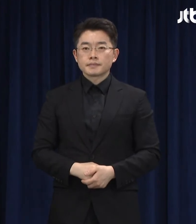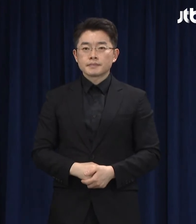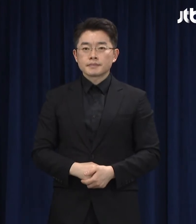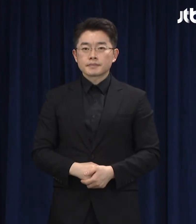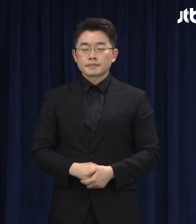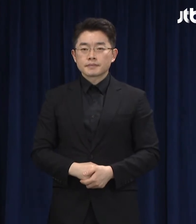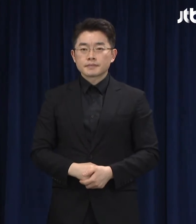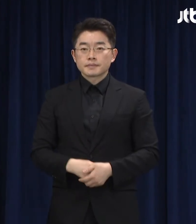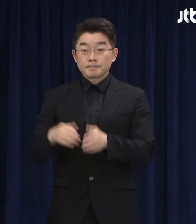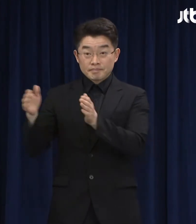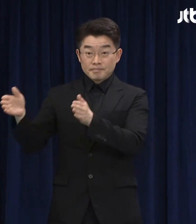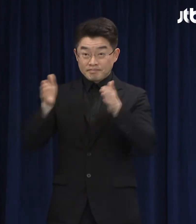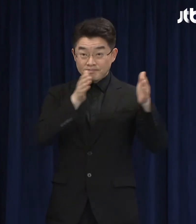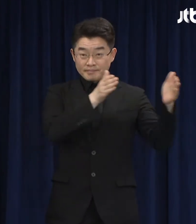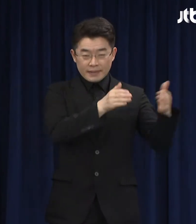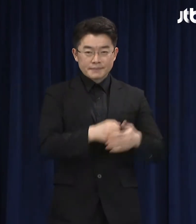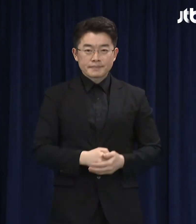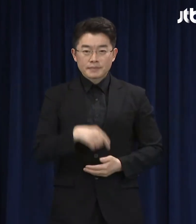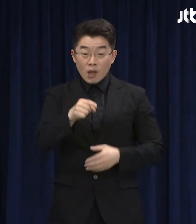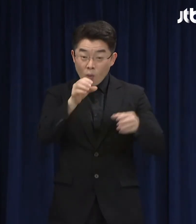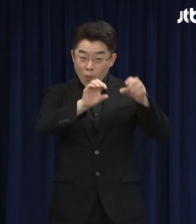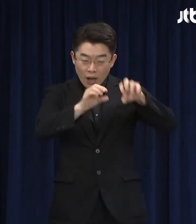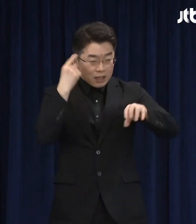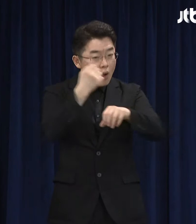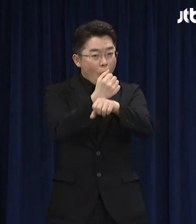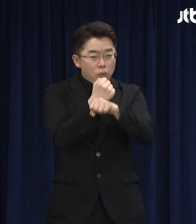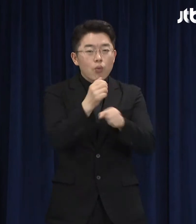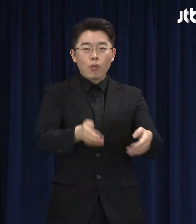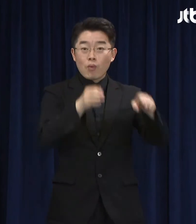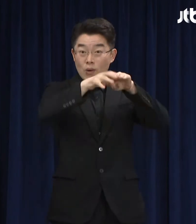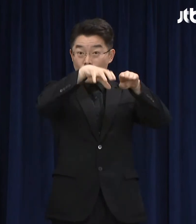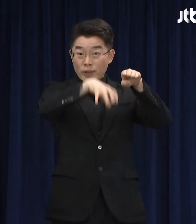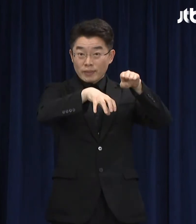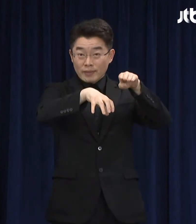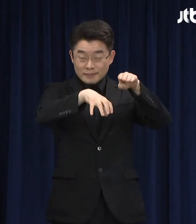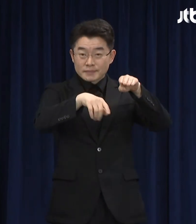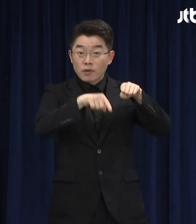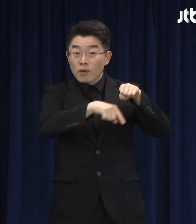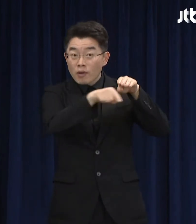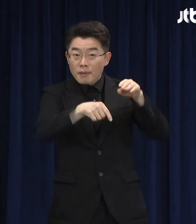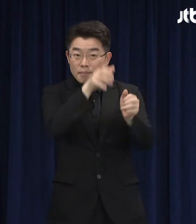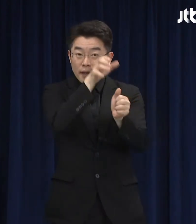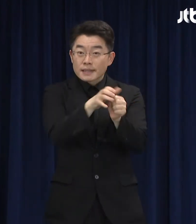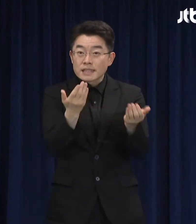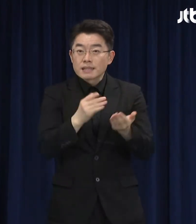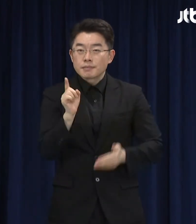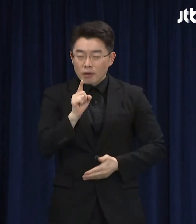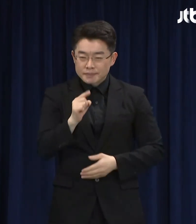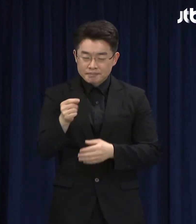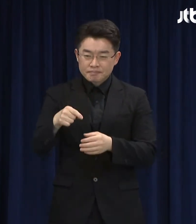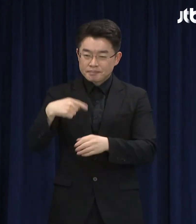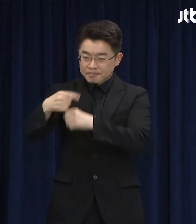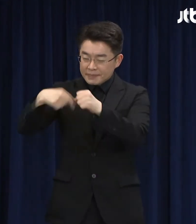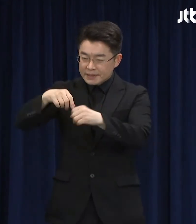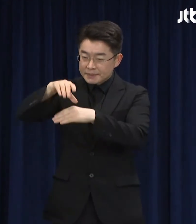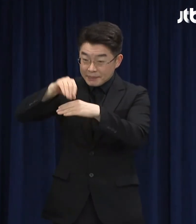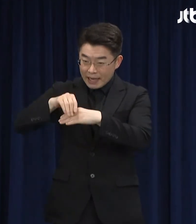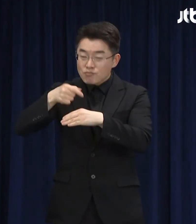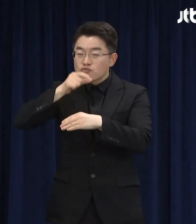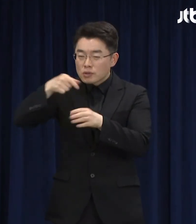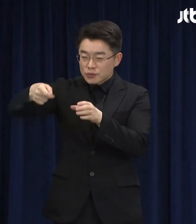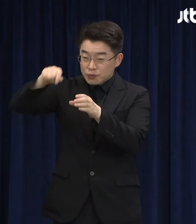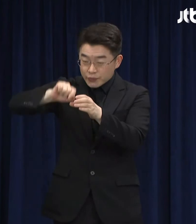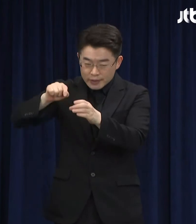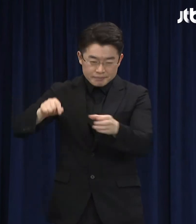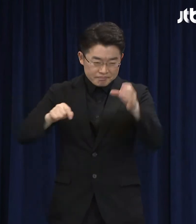예, 다음으로는 화학분석동입니다. 화학분석동은 각종 시료를 채취해서 측정하고